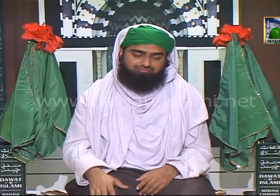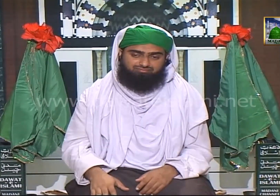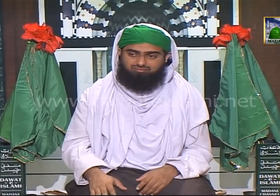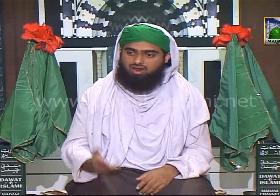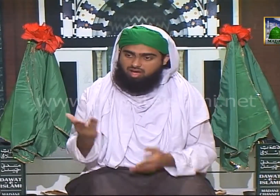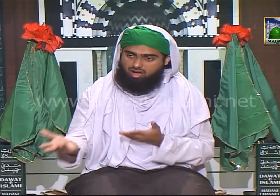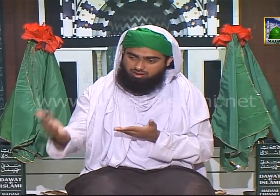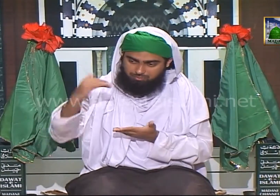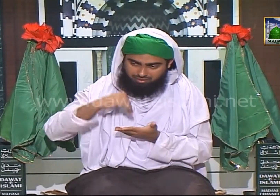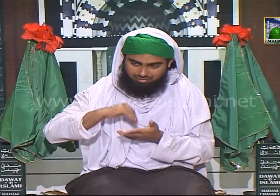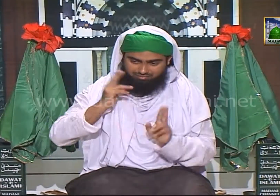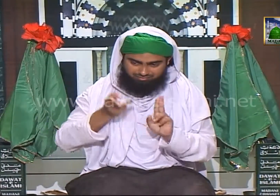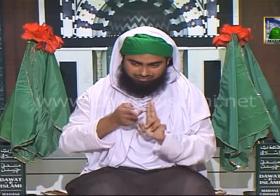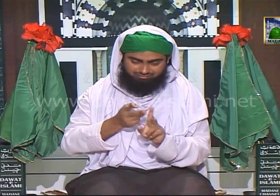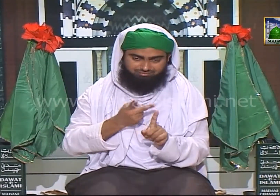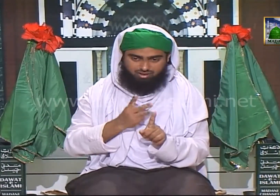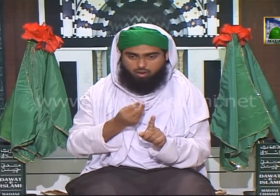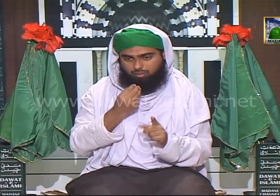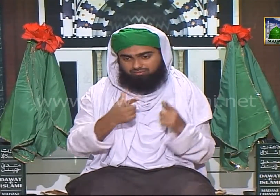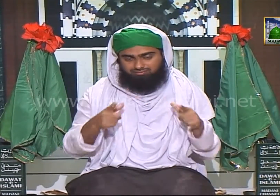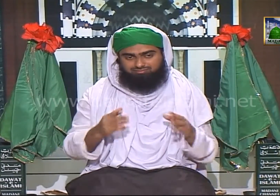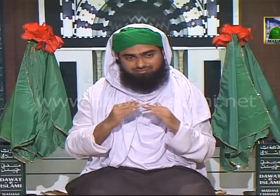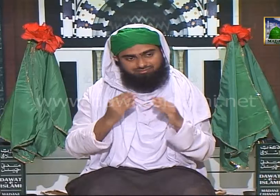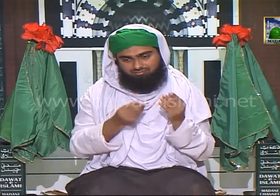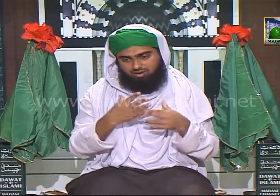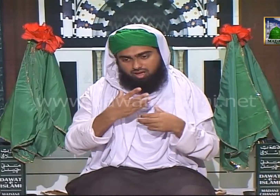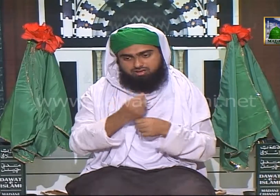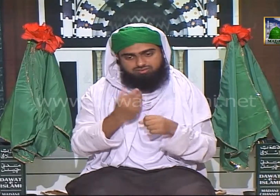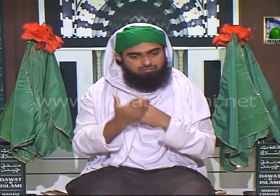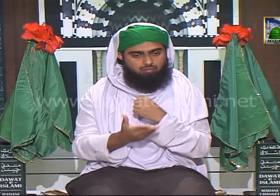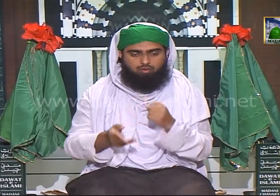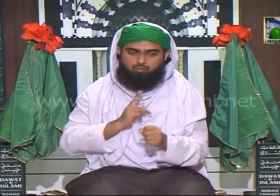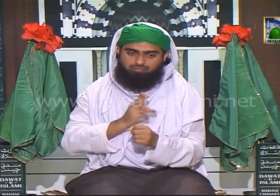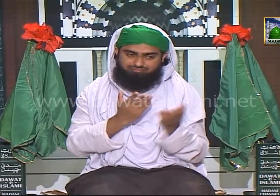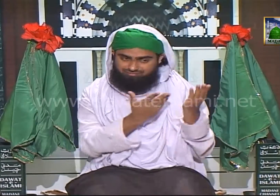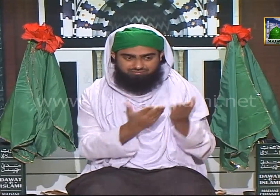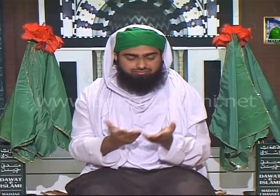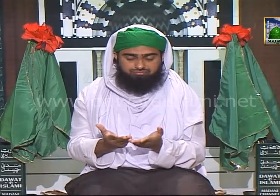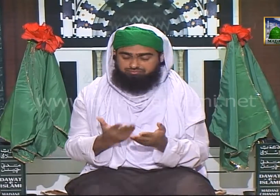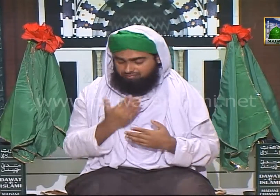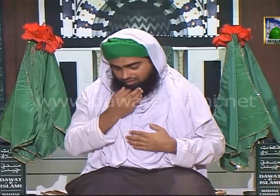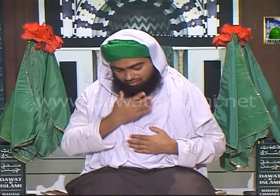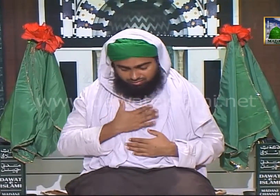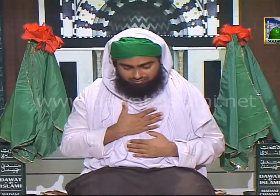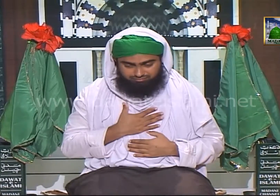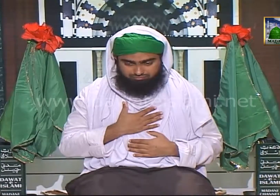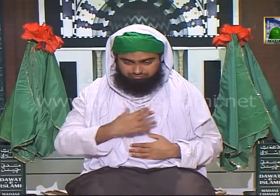दी, तो मैं मजहबी आदमी हूं ना, इसलिए, यानी कि मौलाना का टाइटल लगा होता है ना, मौलाना, मजहबी आदमी, मुकर्रिर, मुबल्लिग,